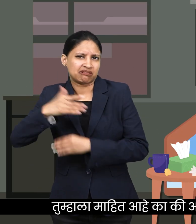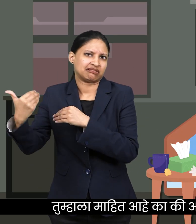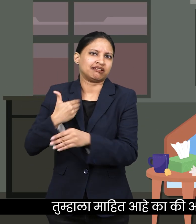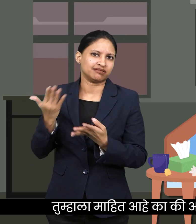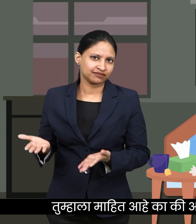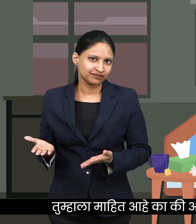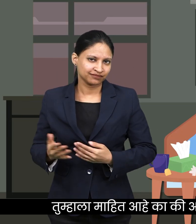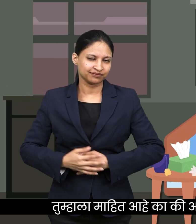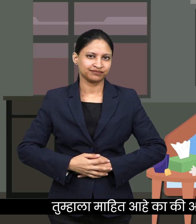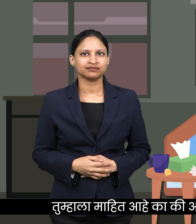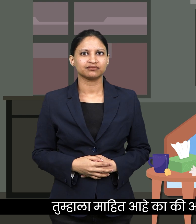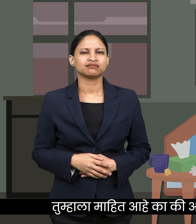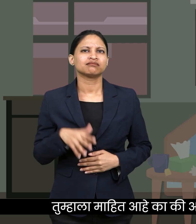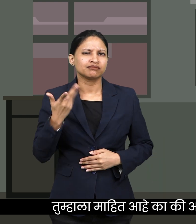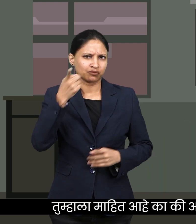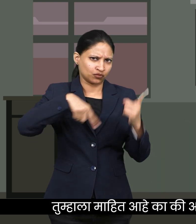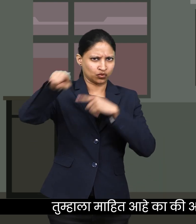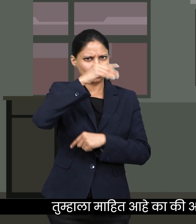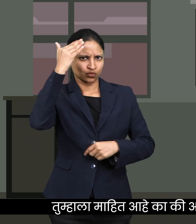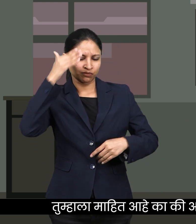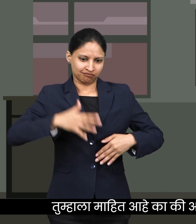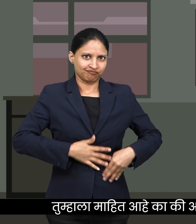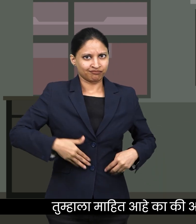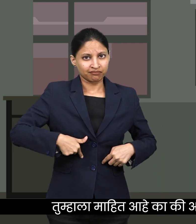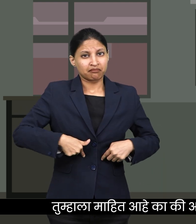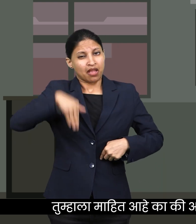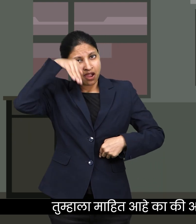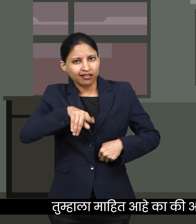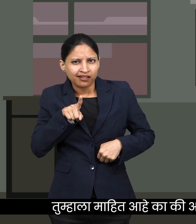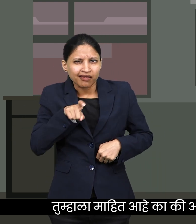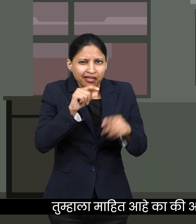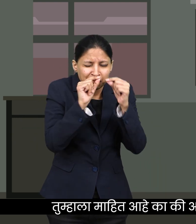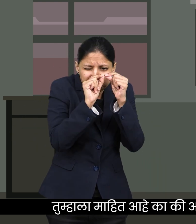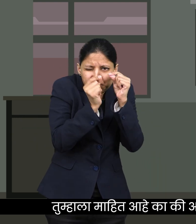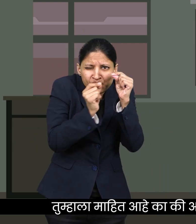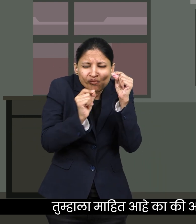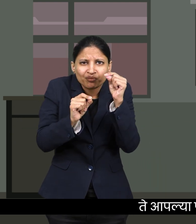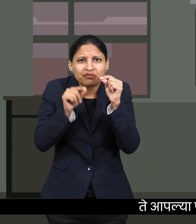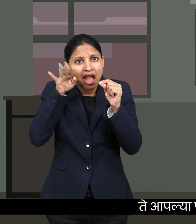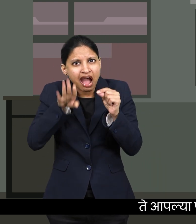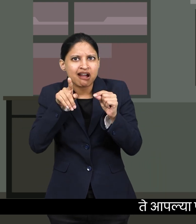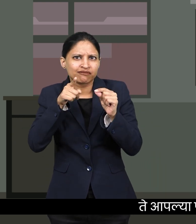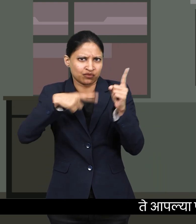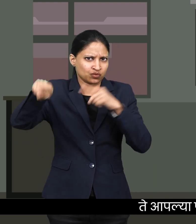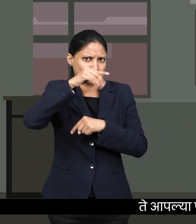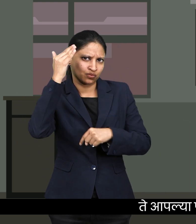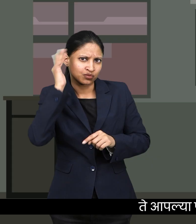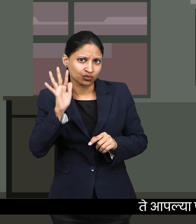तुम्हाला माहित आहे का की अगदी लहान किडे जे सूक्ष्म जीव असतात ते आपल्या पोटात